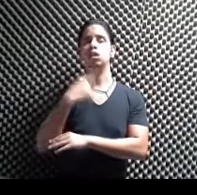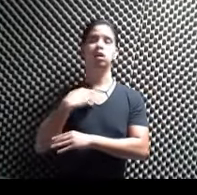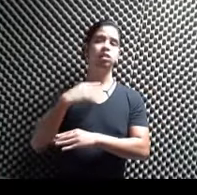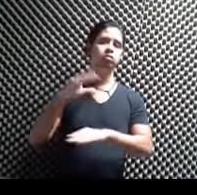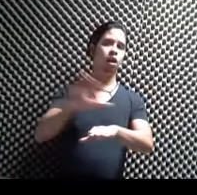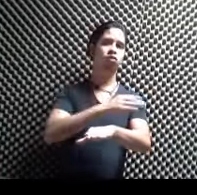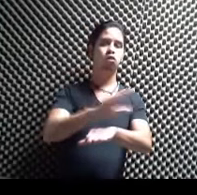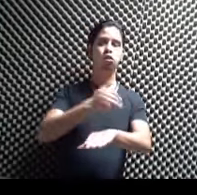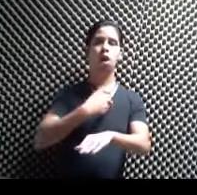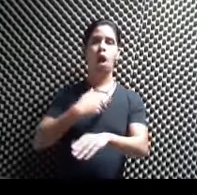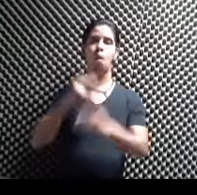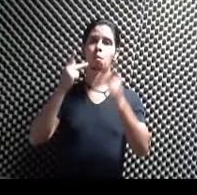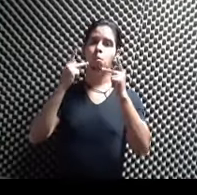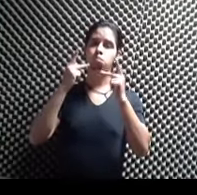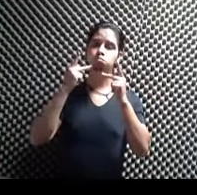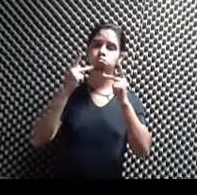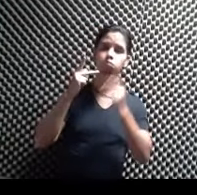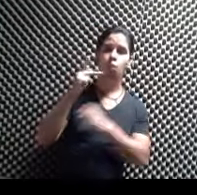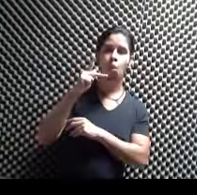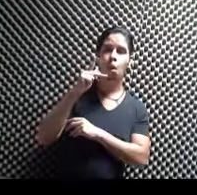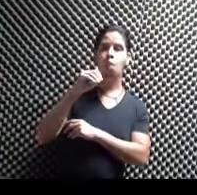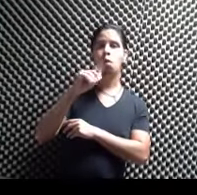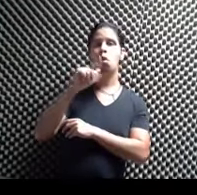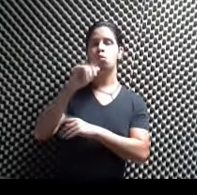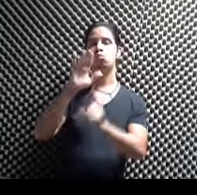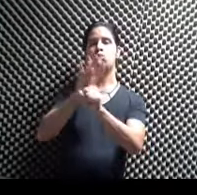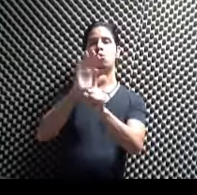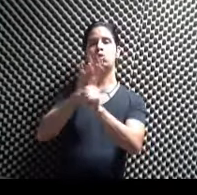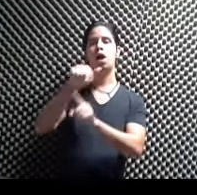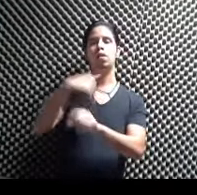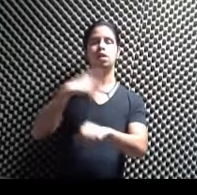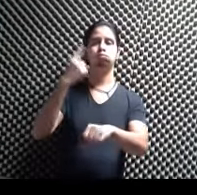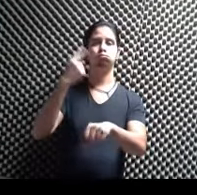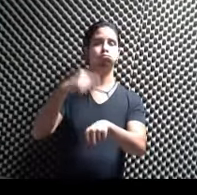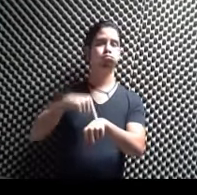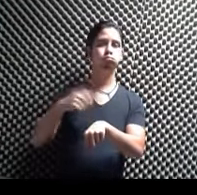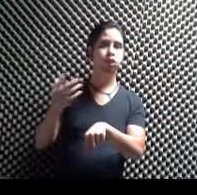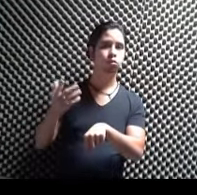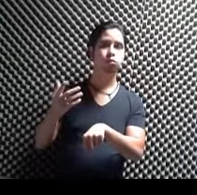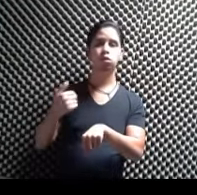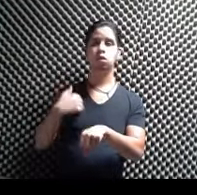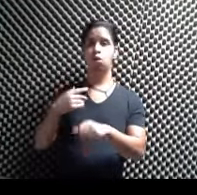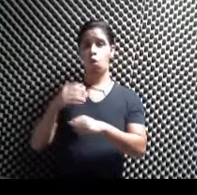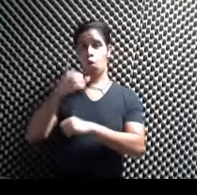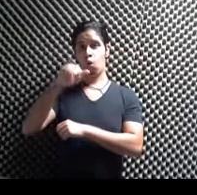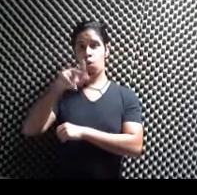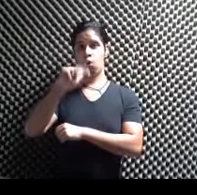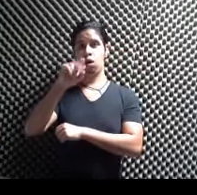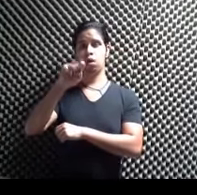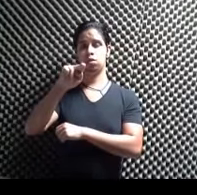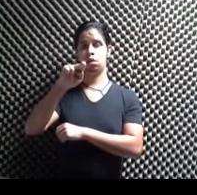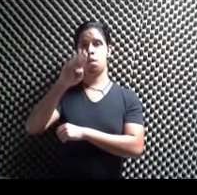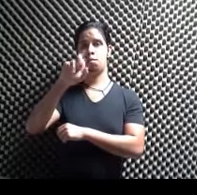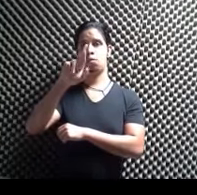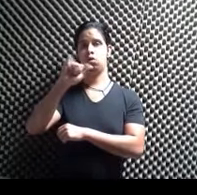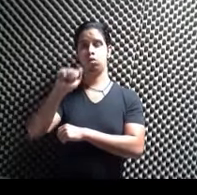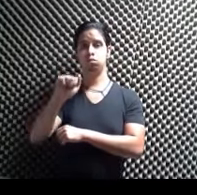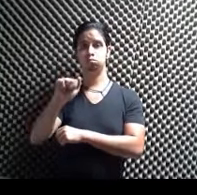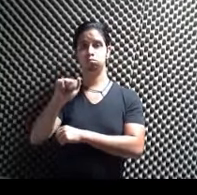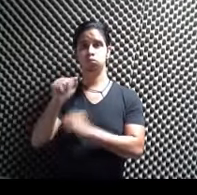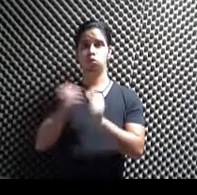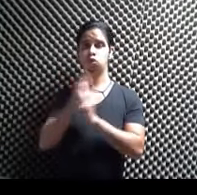época, Plena, el famoso disco de Canario, Juan Borgia con su poesía negrista. O sea, hay muchísimos discos del instituto